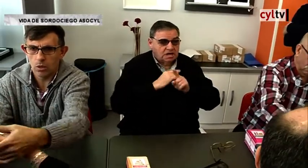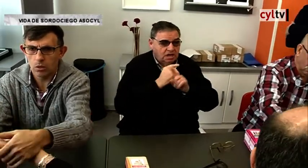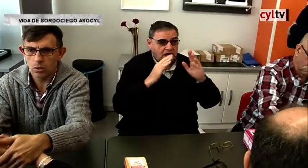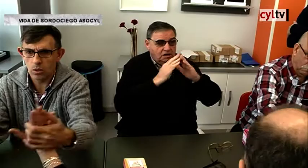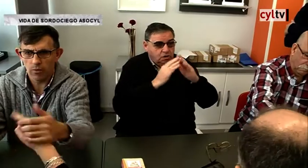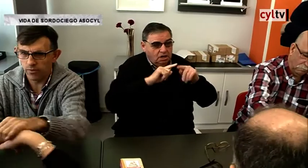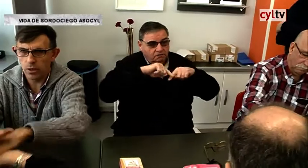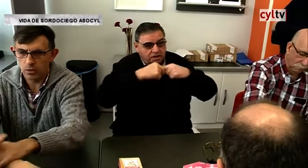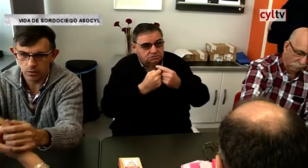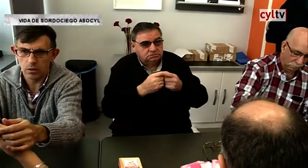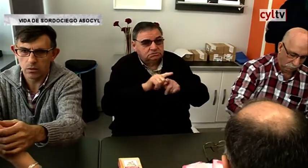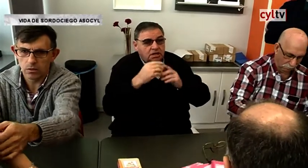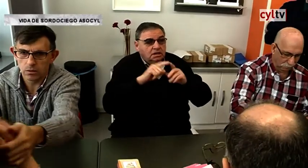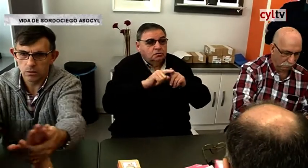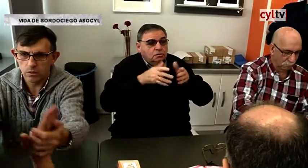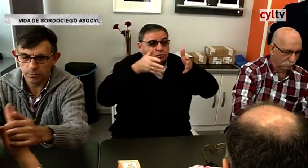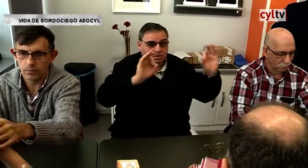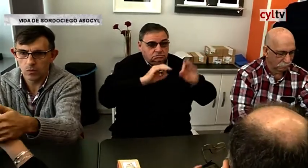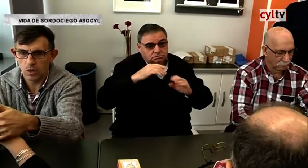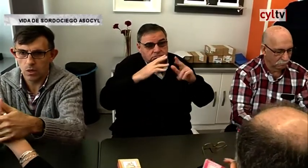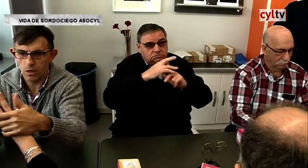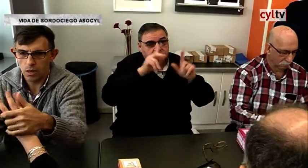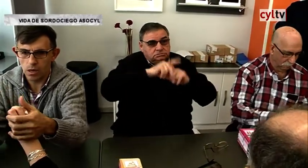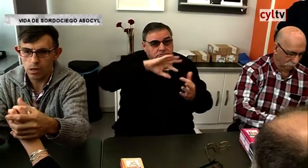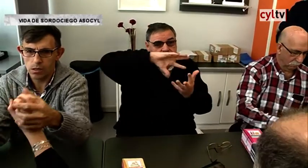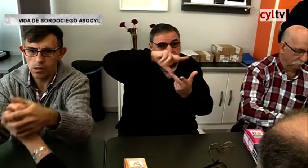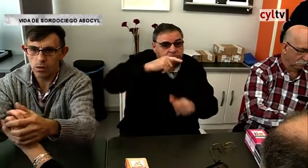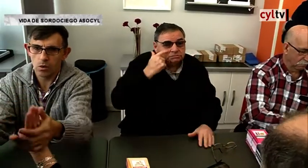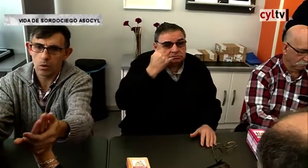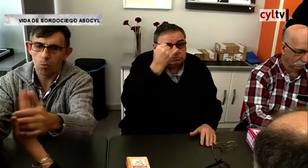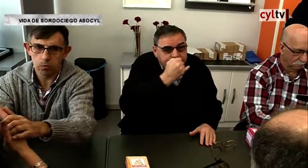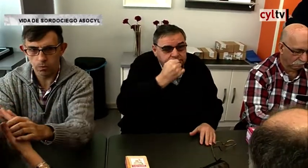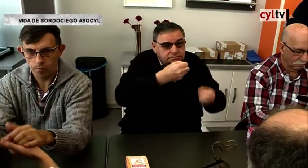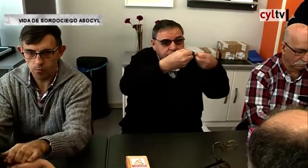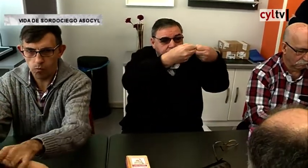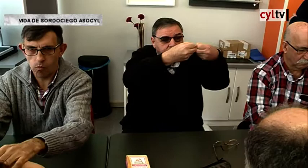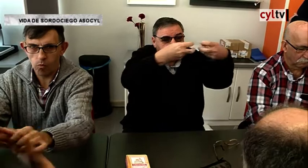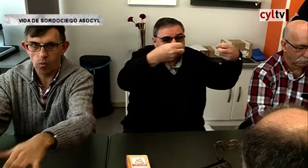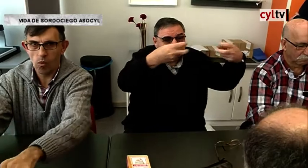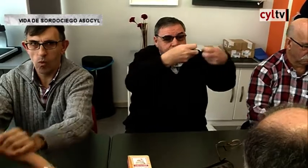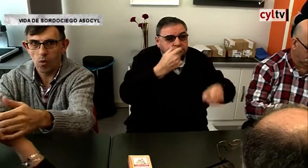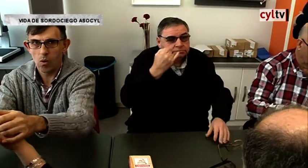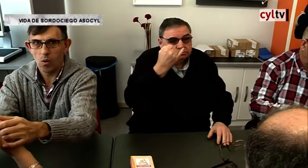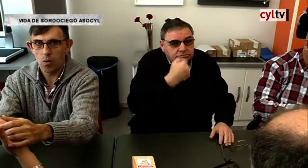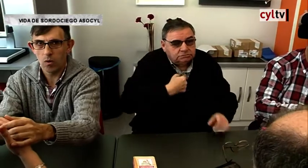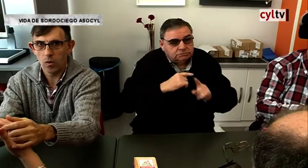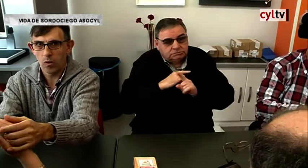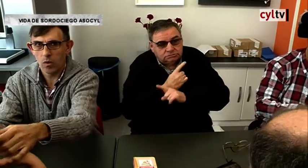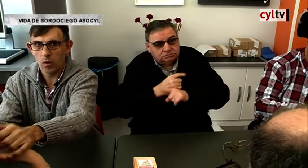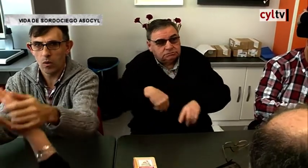un 80% de pérdida de visual. Es decir, yo en casa tengo muchísimas dificultades para poder acceder a las noticias mismamente porque